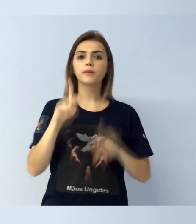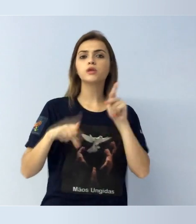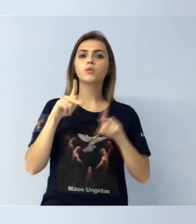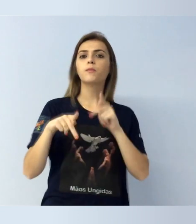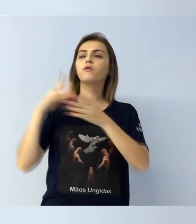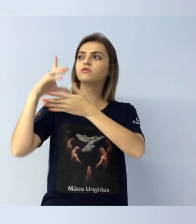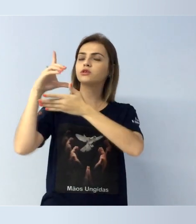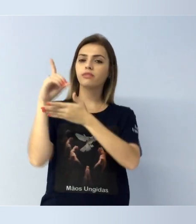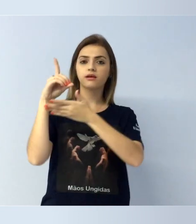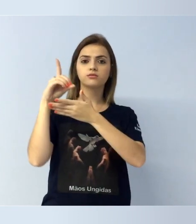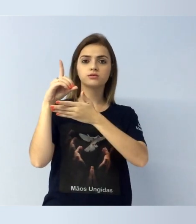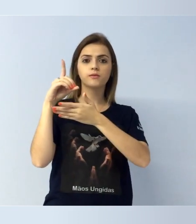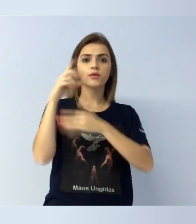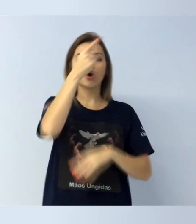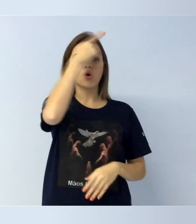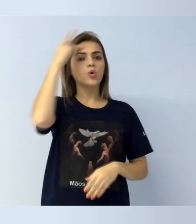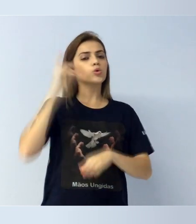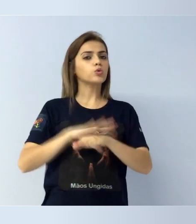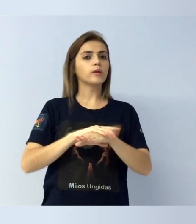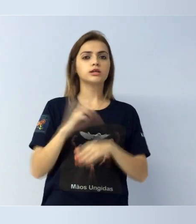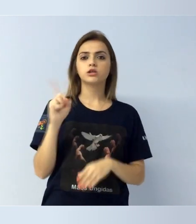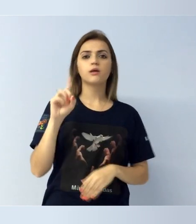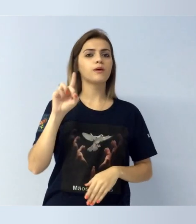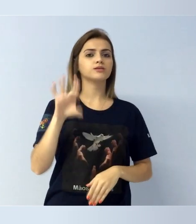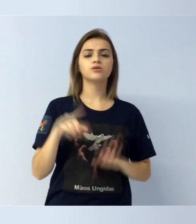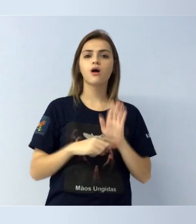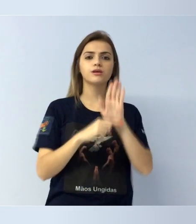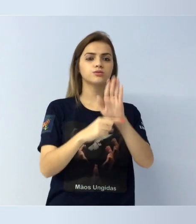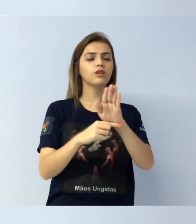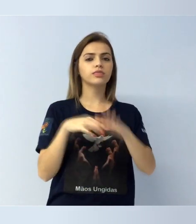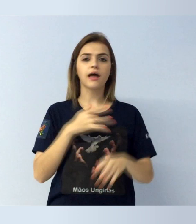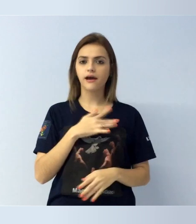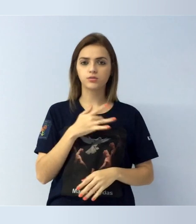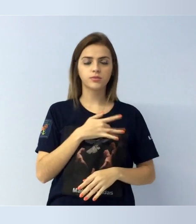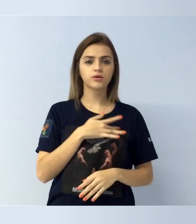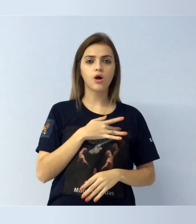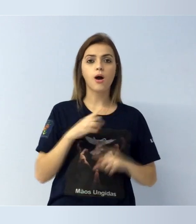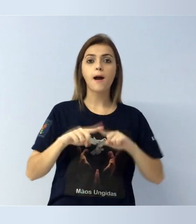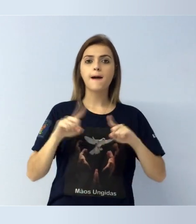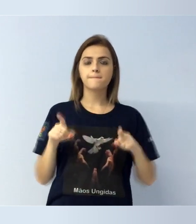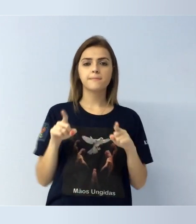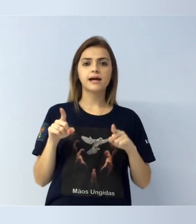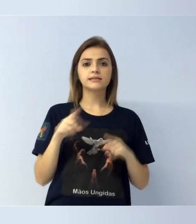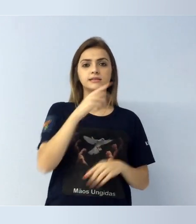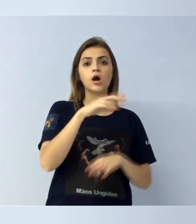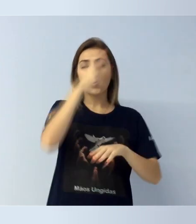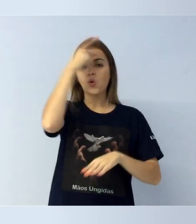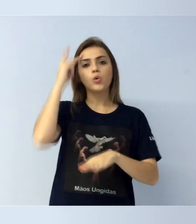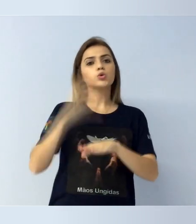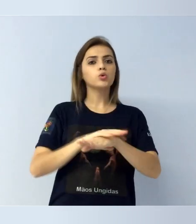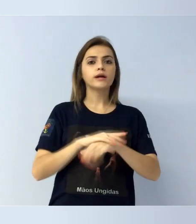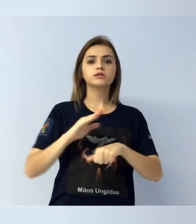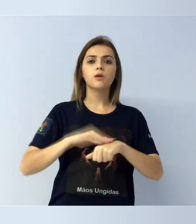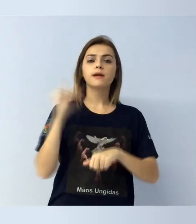de Deus. Assim, o doente não é somente suportado, ajudado, compadecido, mas permanece